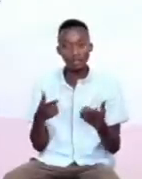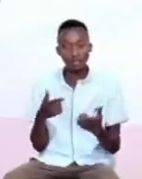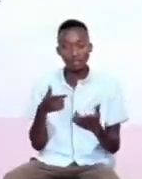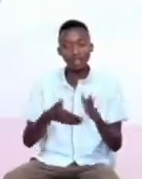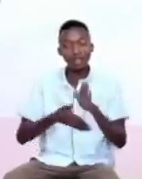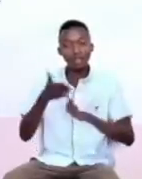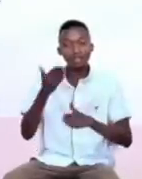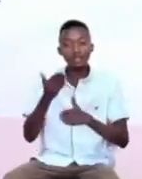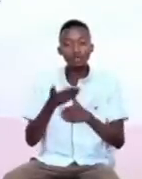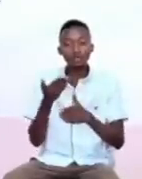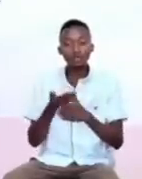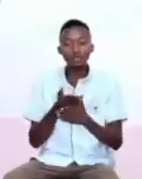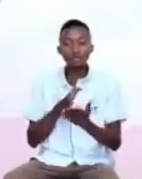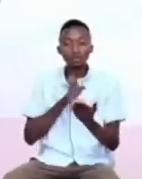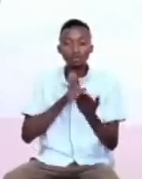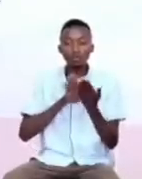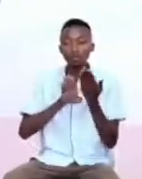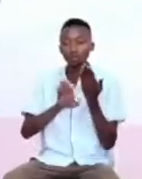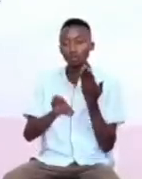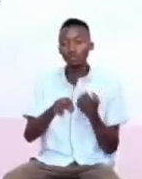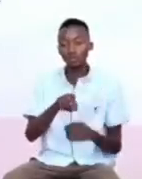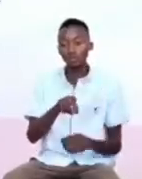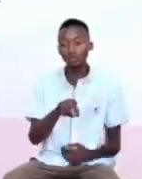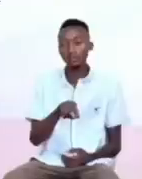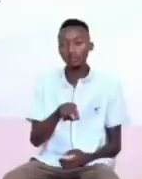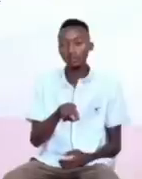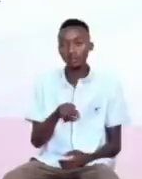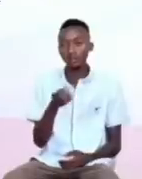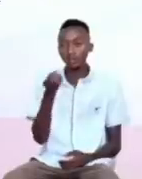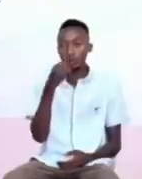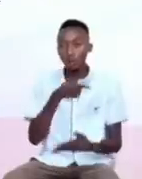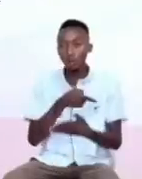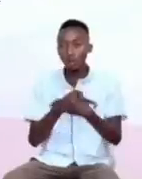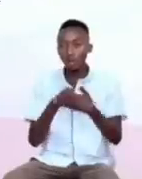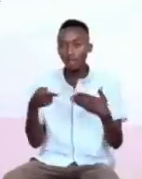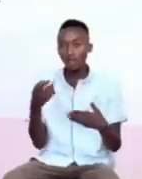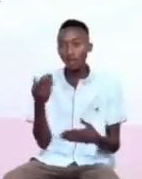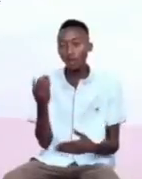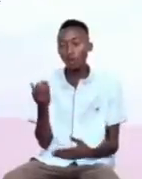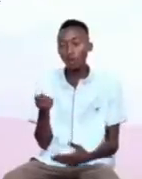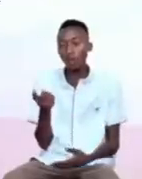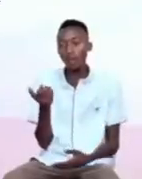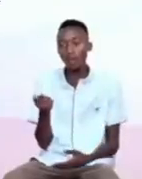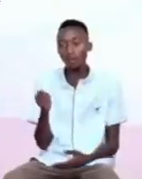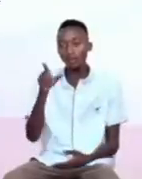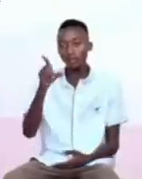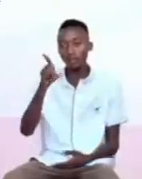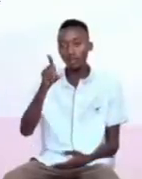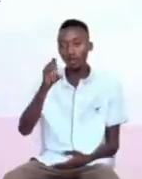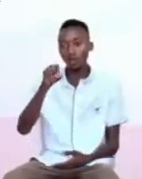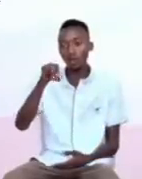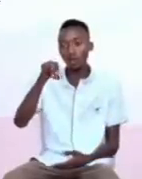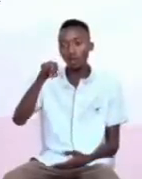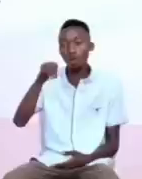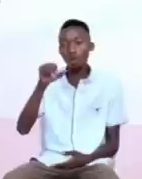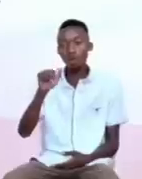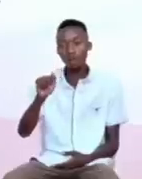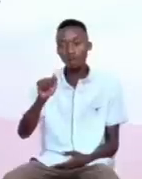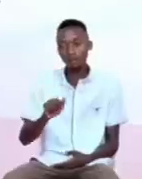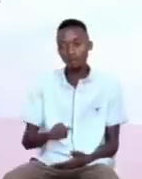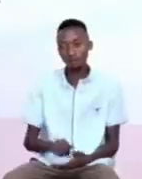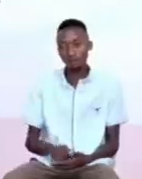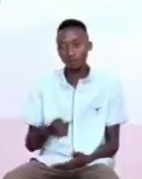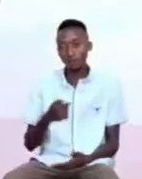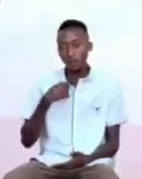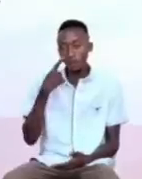la kudhibiti addiction ya chakula. Ni chakula kinachoitwa ugali wa dona. Nikute ka ugali ka